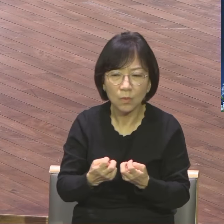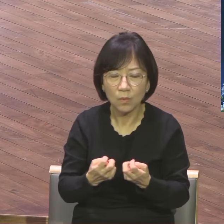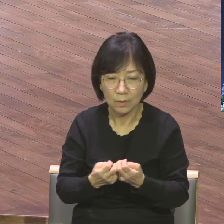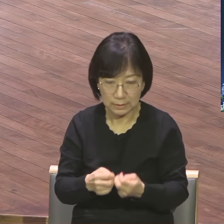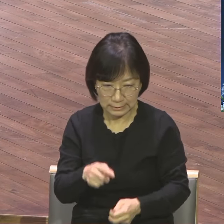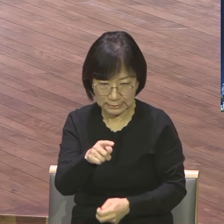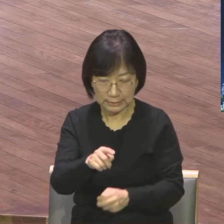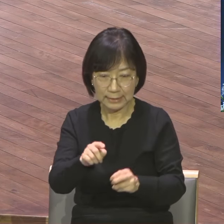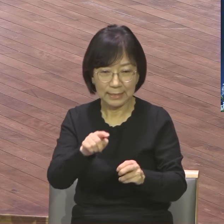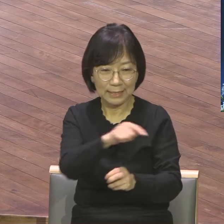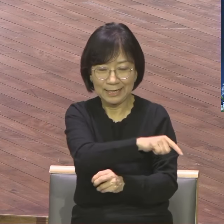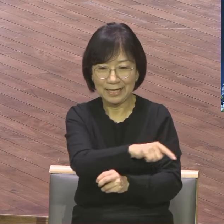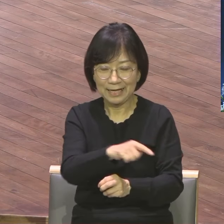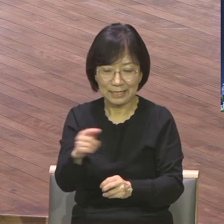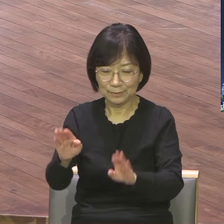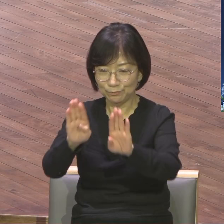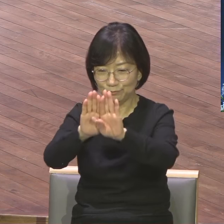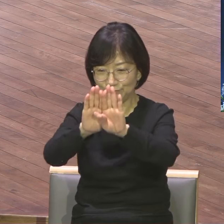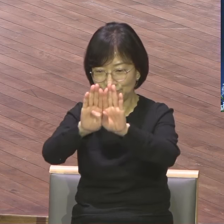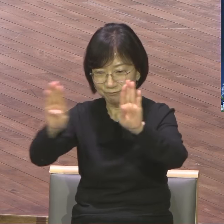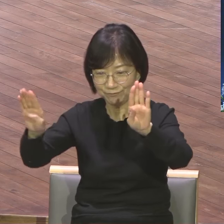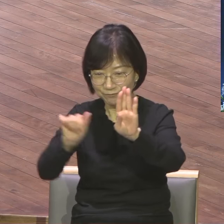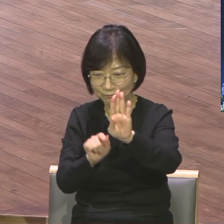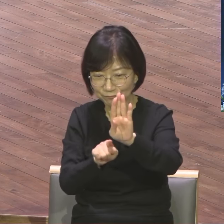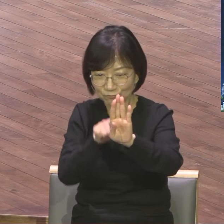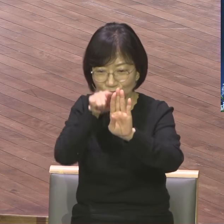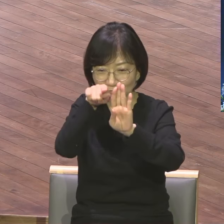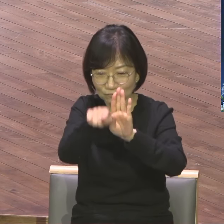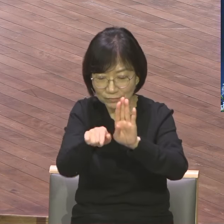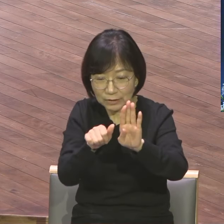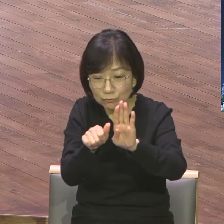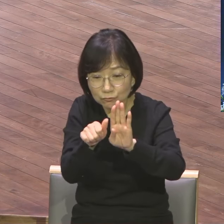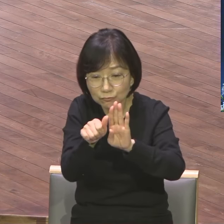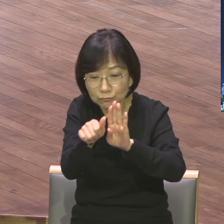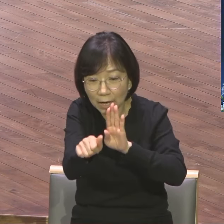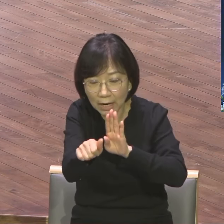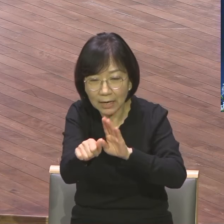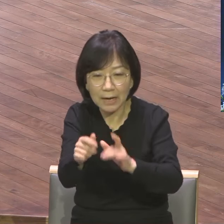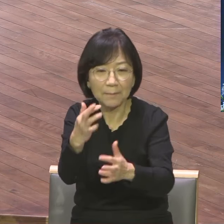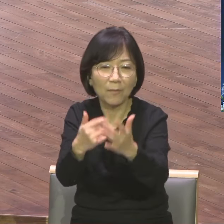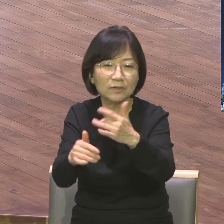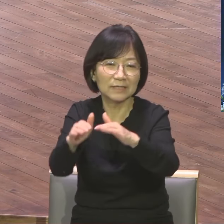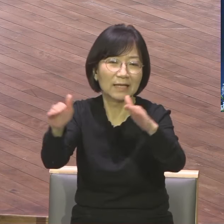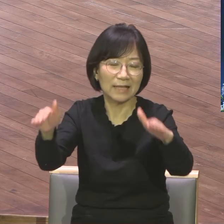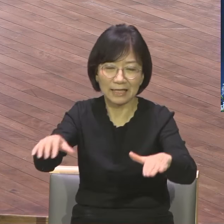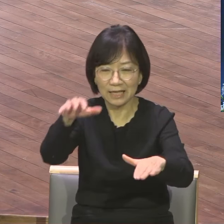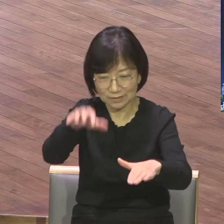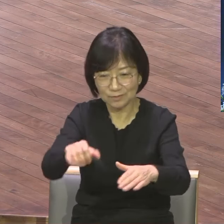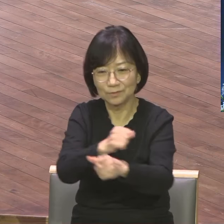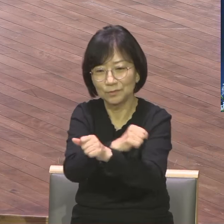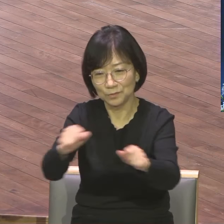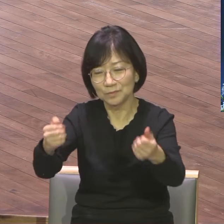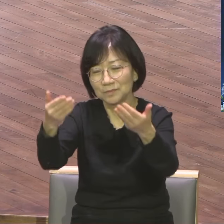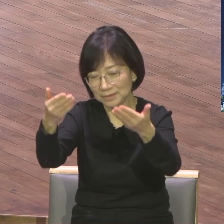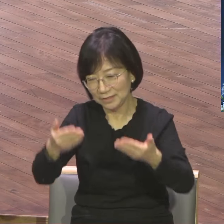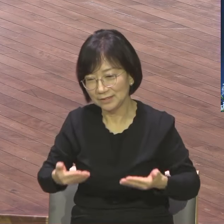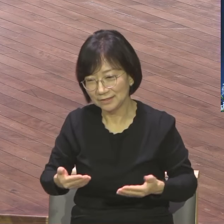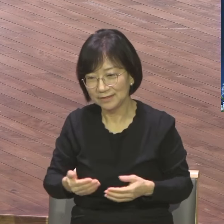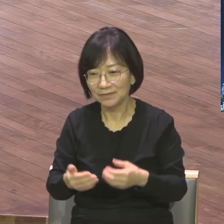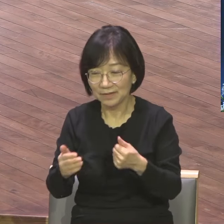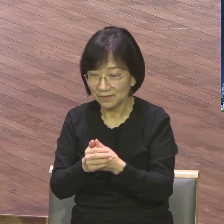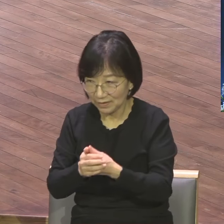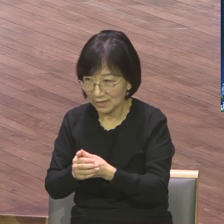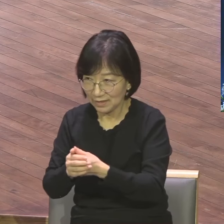문을 통과해서 번제단에 와서 그 죄사함을 받아야 돼. 그러기 위해서는 하나님이 정하신 소와